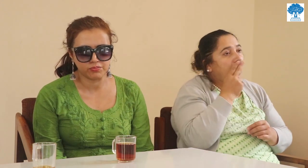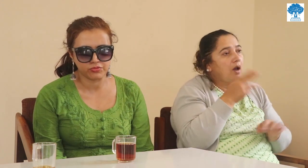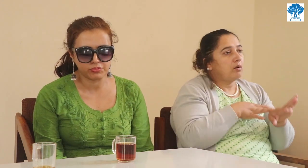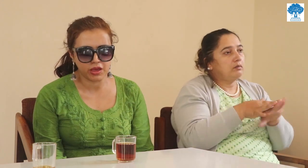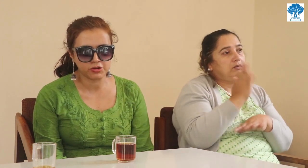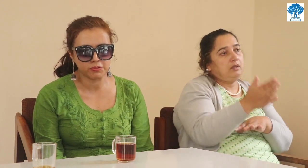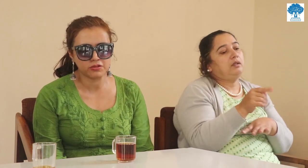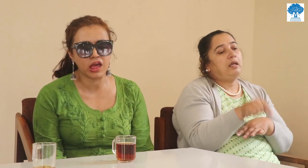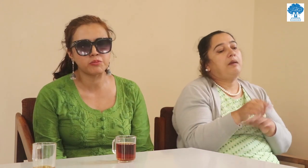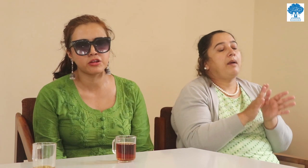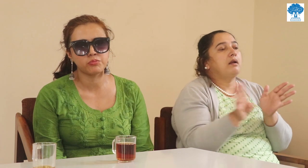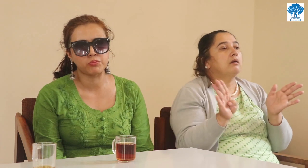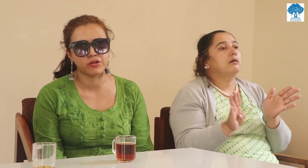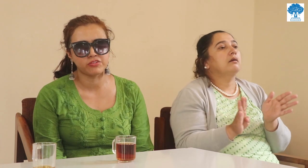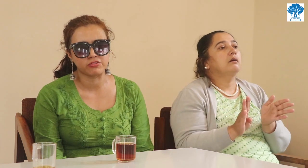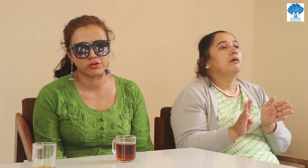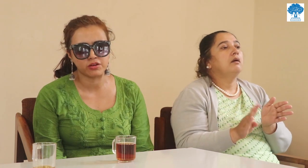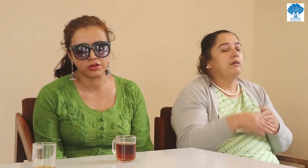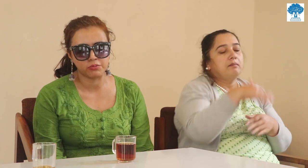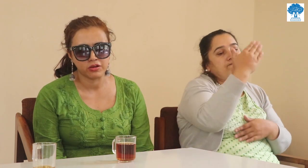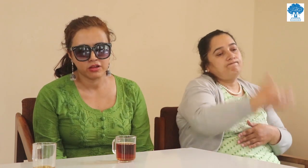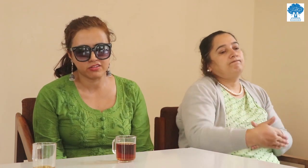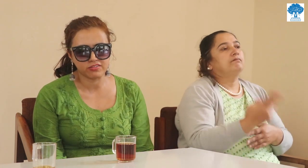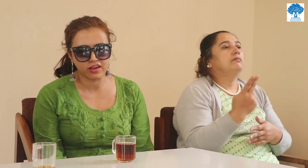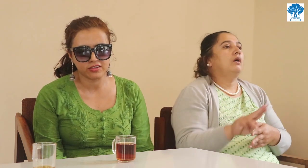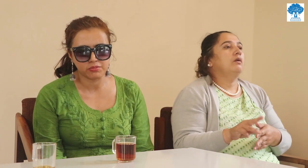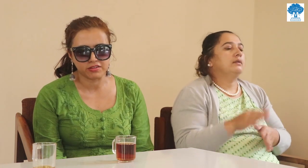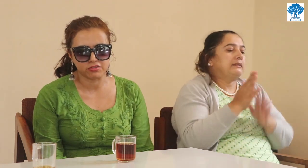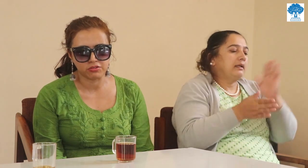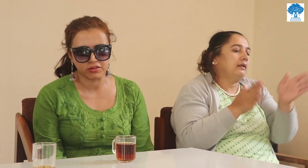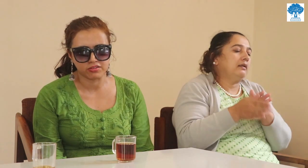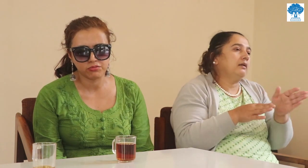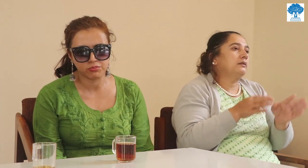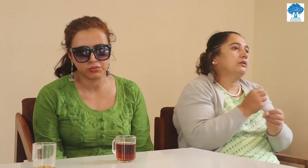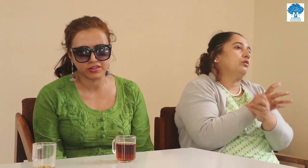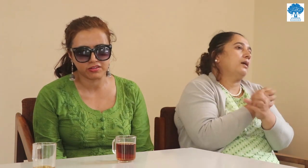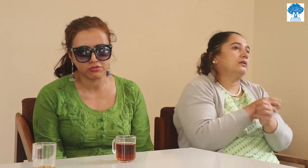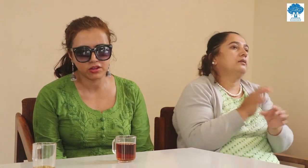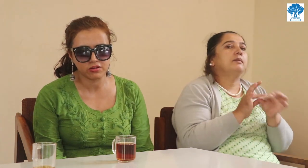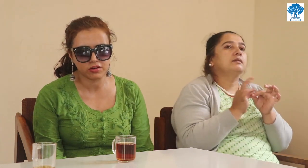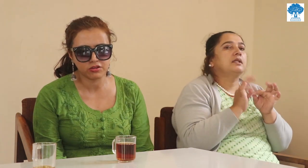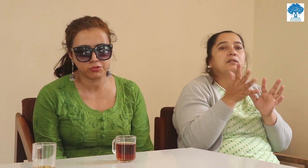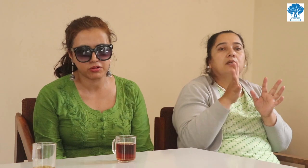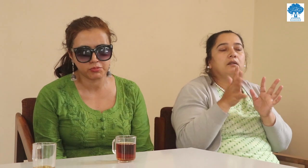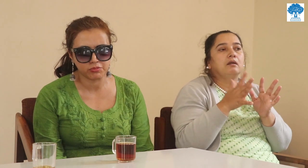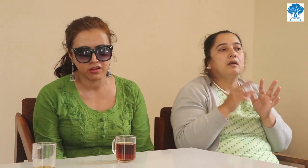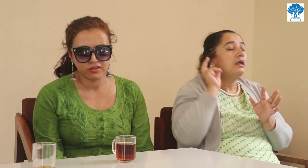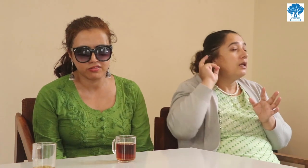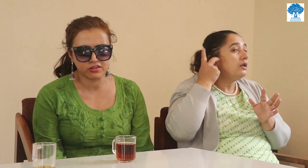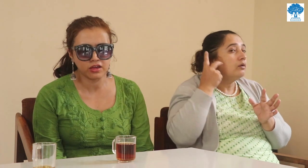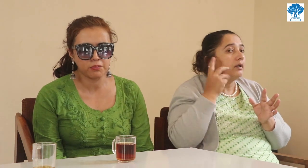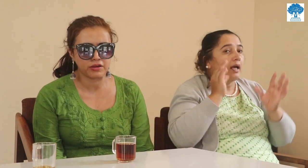बहिरा व्यक्तिहरूले त्यहाँबाट फेरि त्यहाँबाट नै वञ्चित हुनुभयो किनभने अब साङ्केतिक भाषाको दोभाषी त व्यवस्था त हुँदैन रेडियो